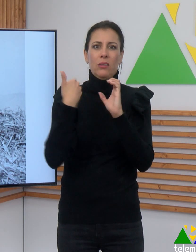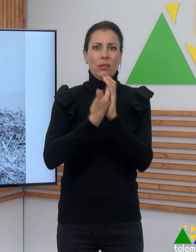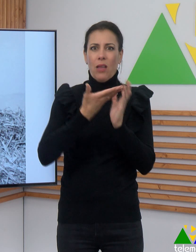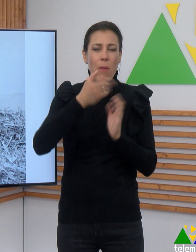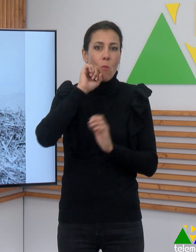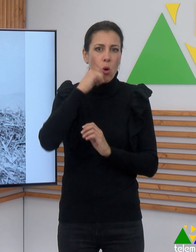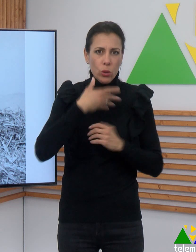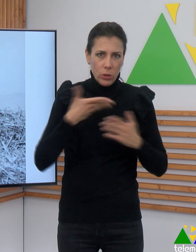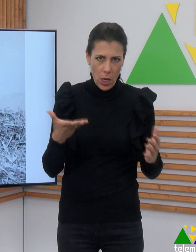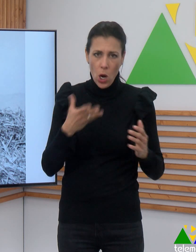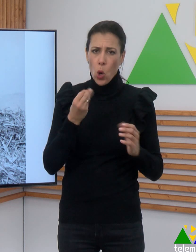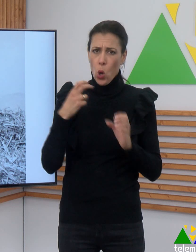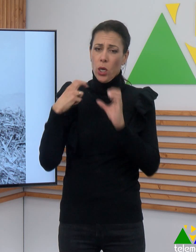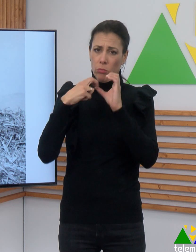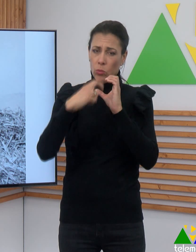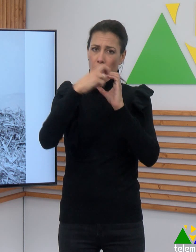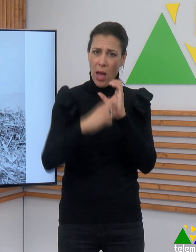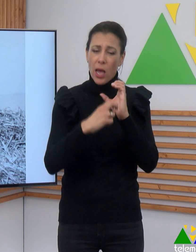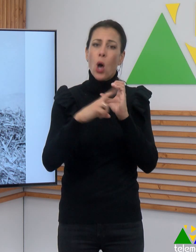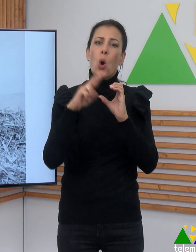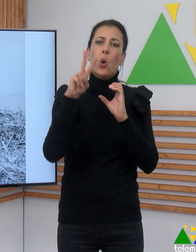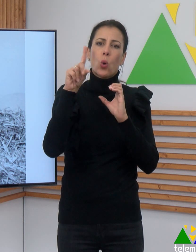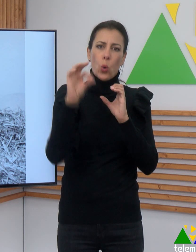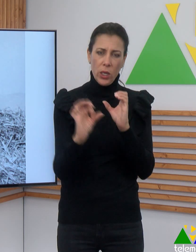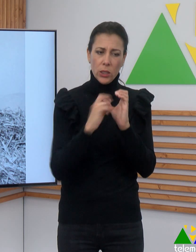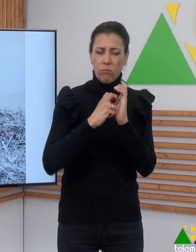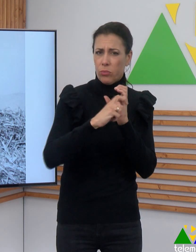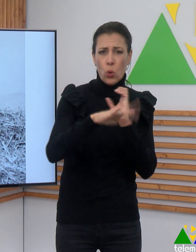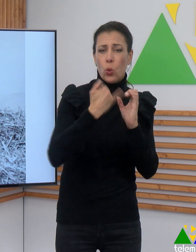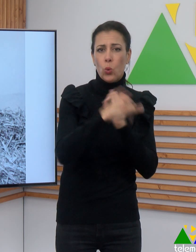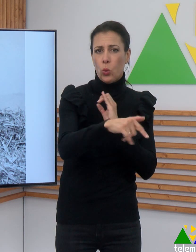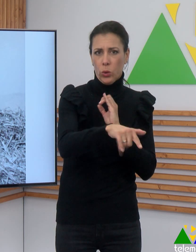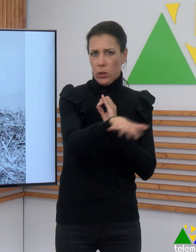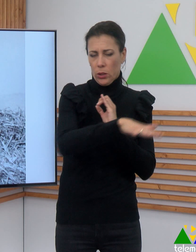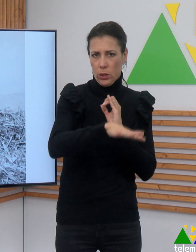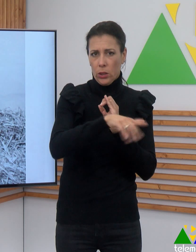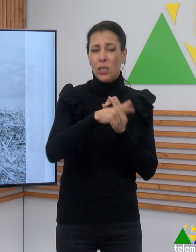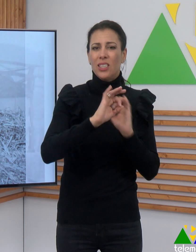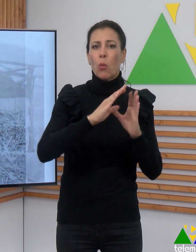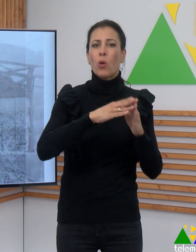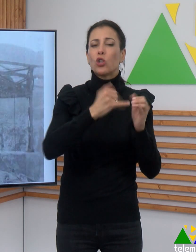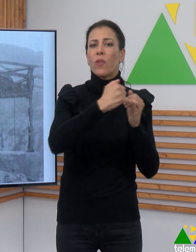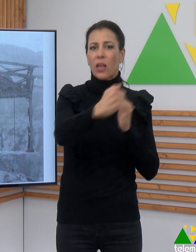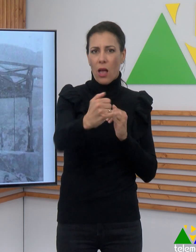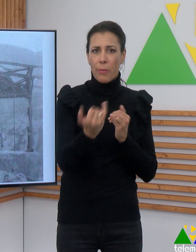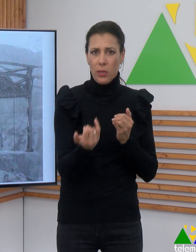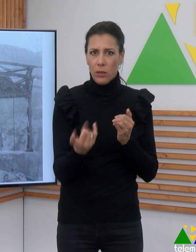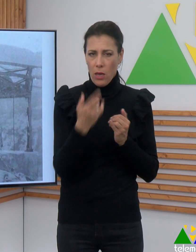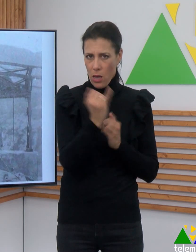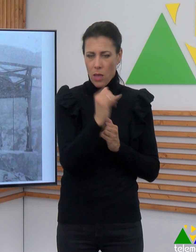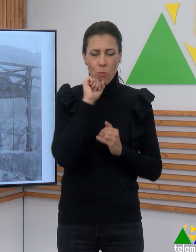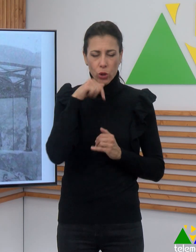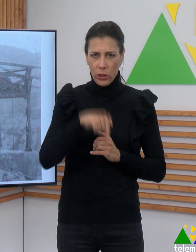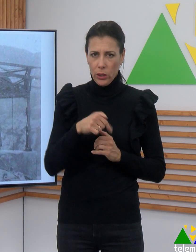hasta Motril, con sus estaciones en Rules, en la fábrica del Pilar y la última en el puerto, en los almacenes del puerto del cable que había en